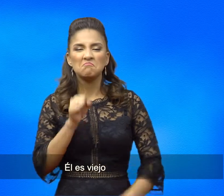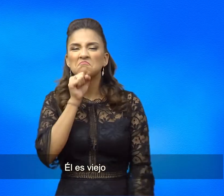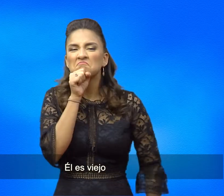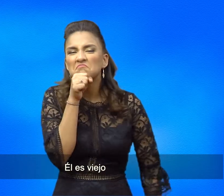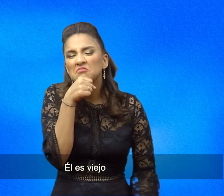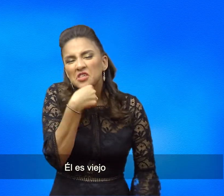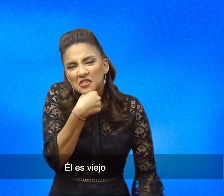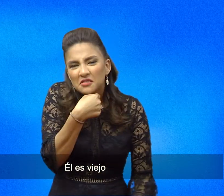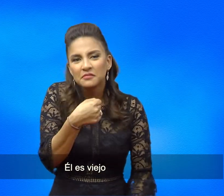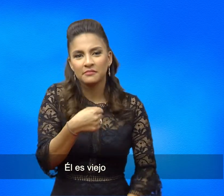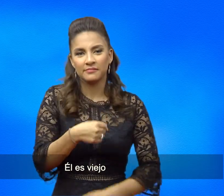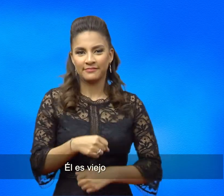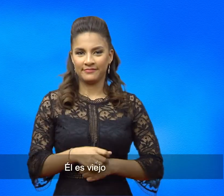él es viejo